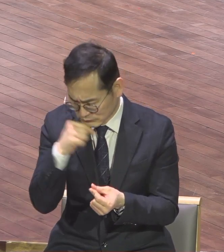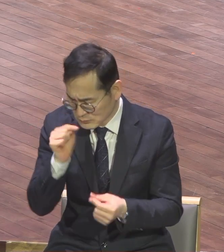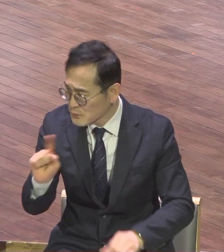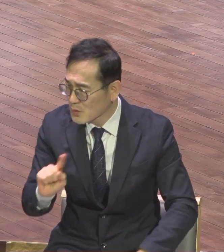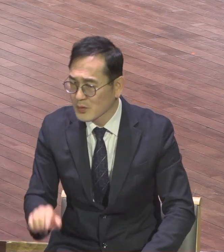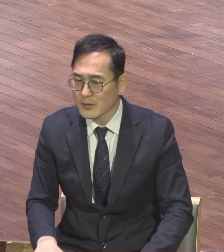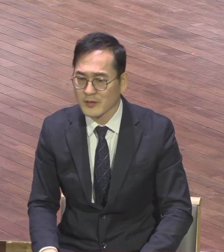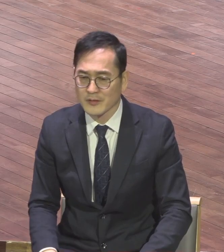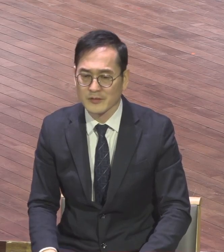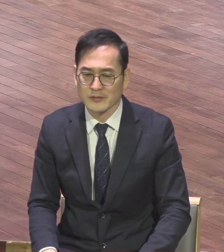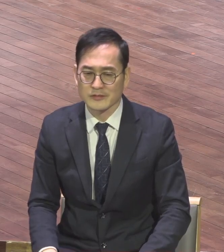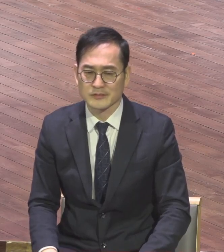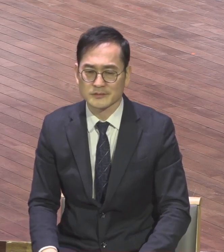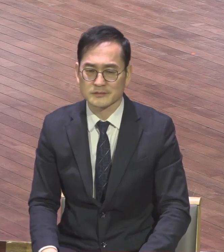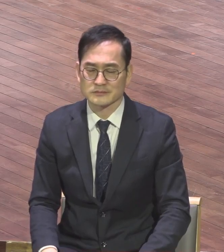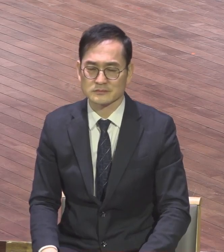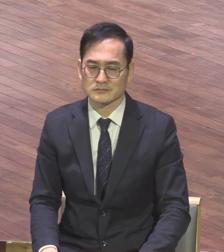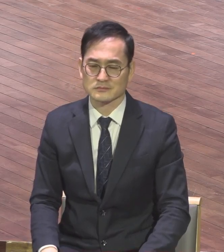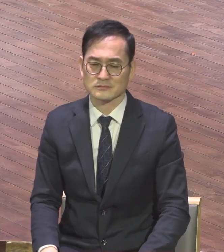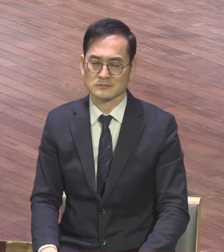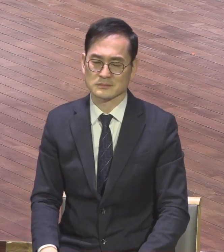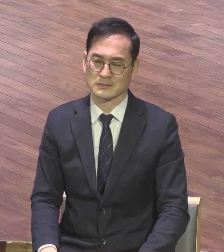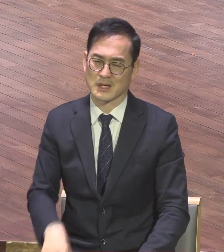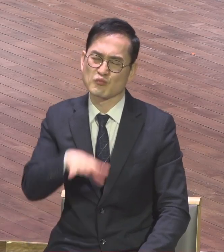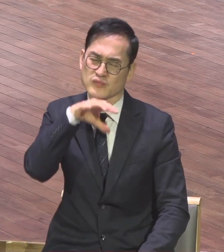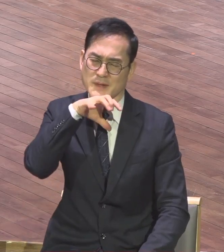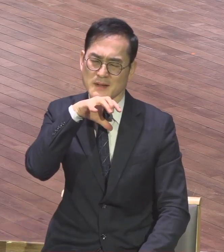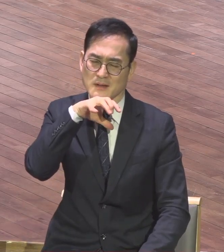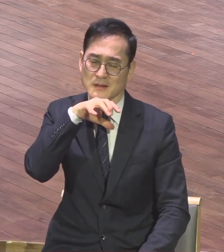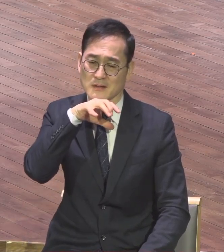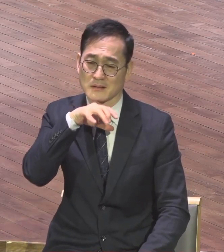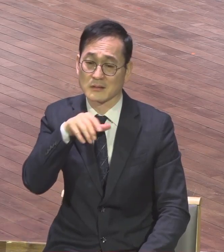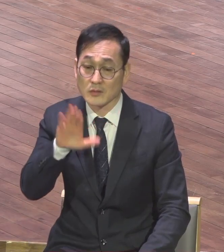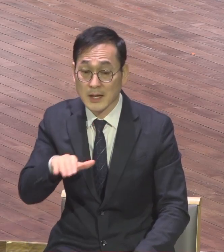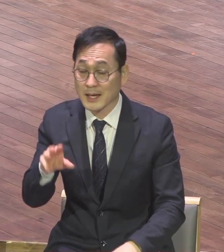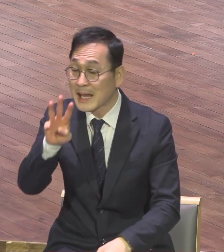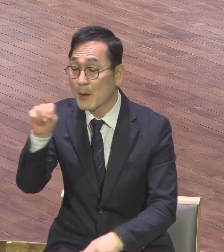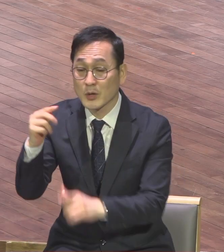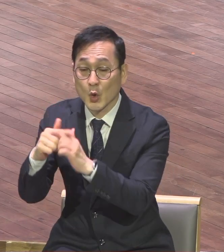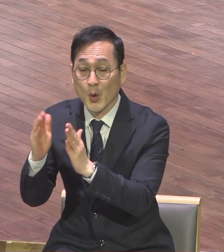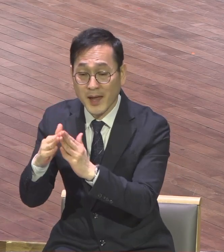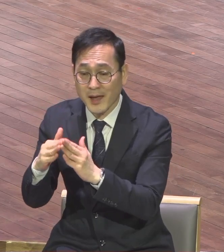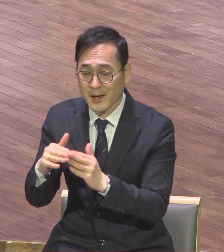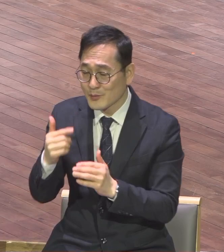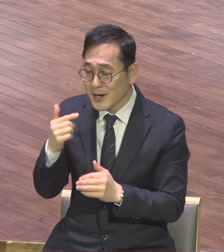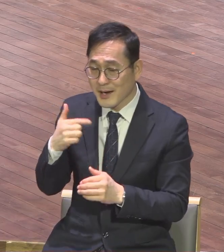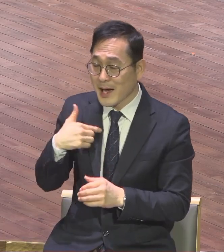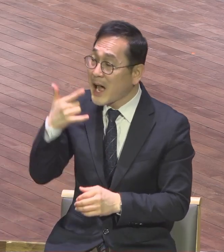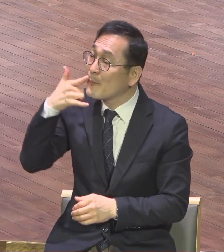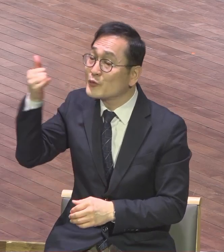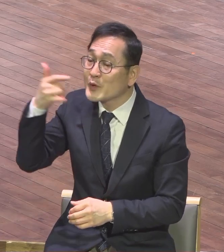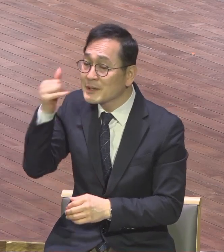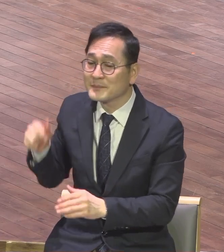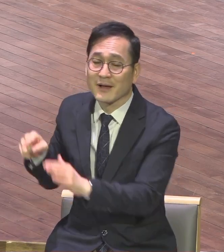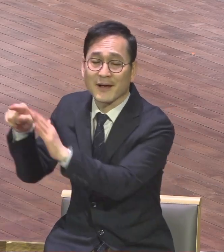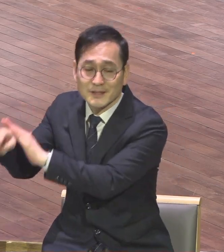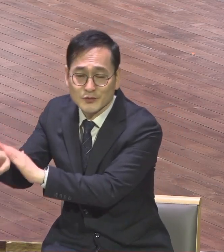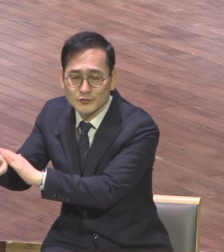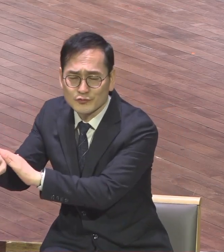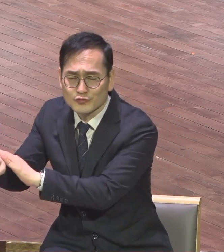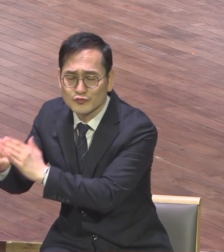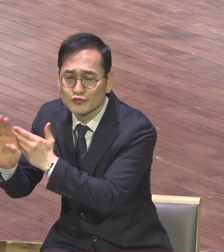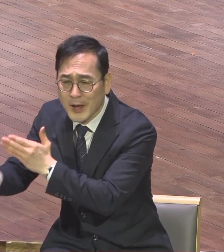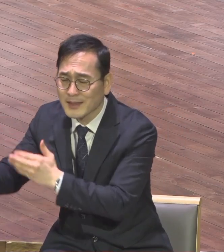오시고 1차 합숙이라는 걸 받으시더니 다 끝났다 라고 외치시는 거예요. 그래서 갑자기 주일날